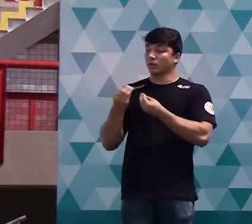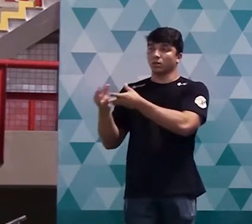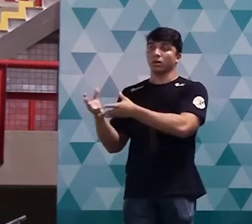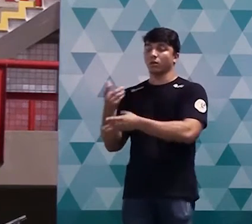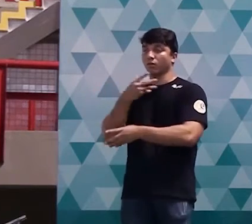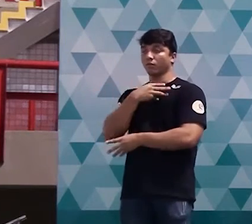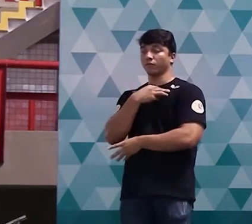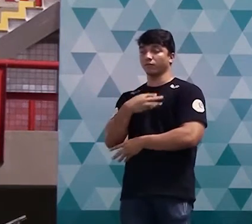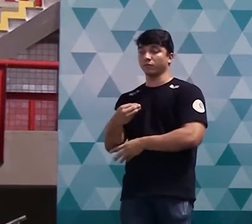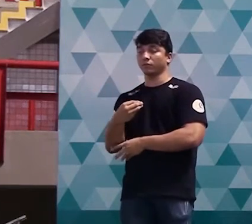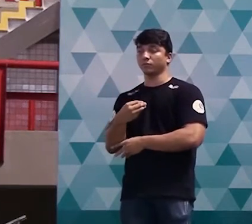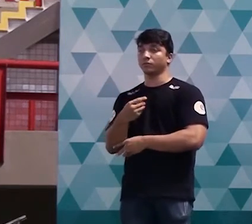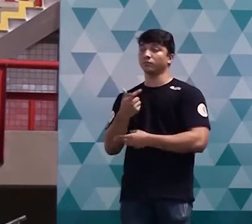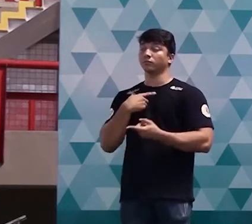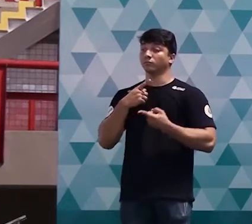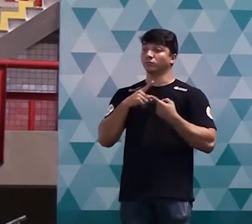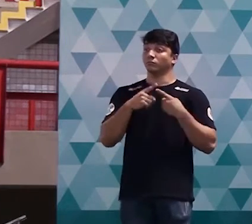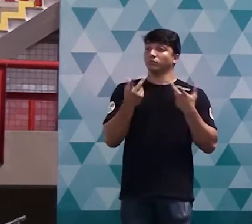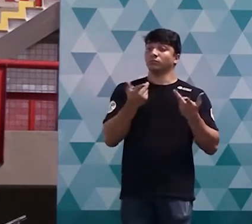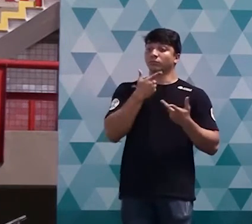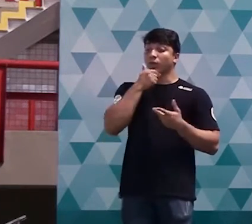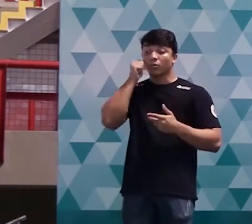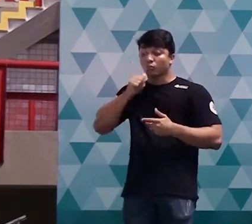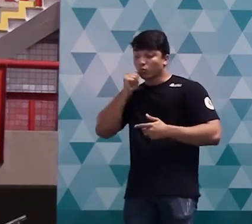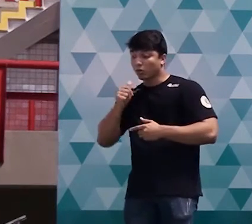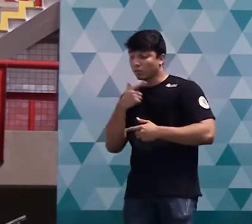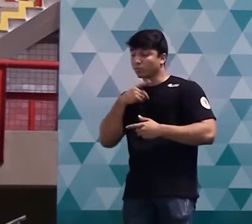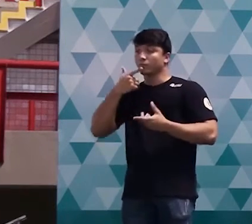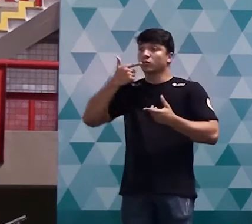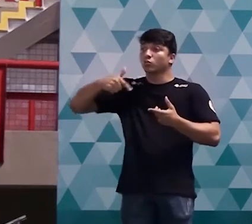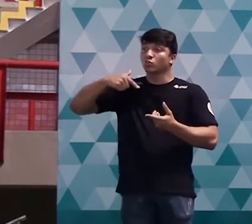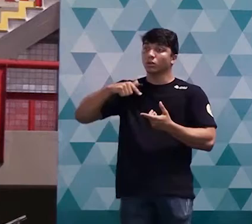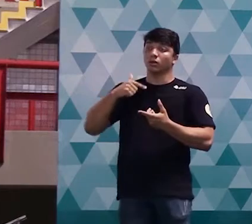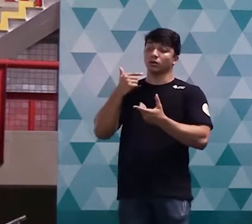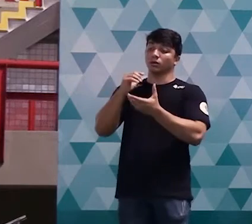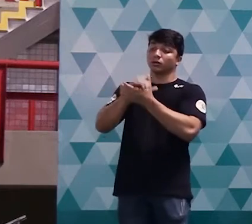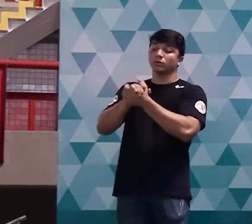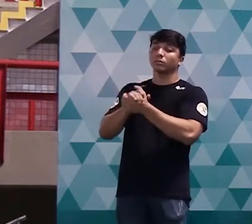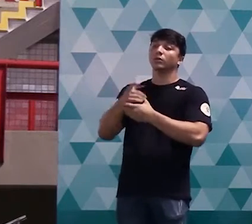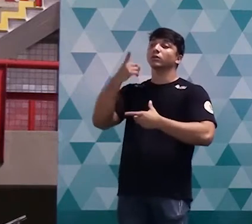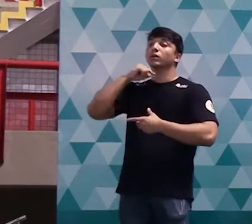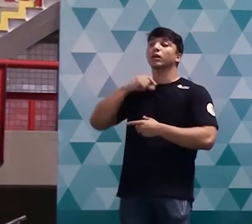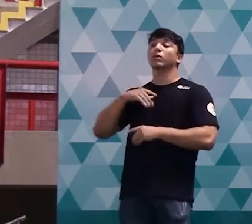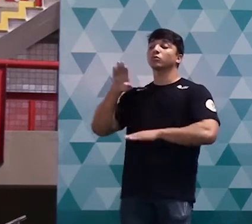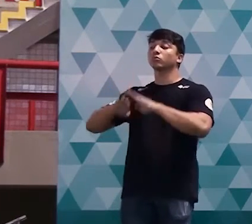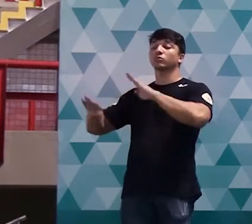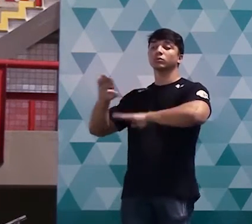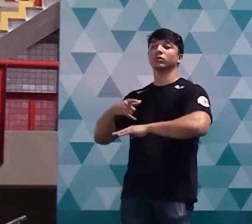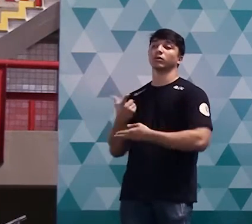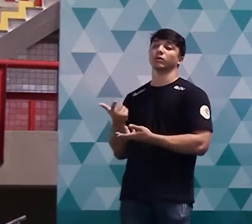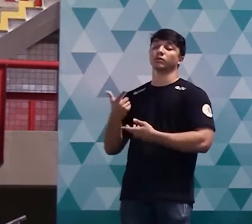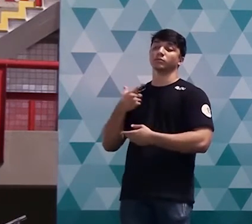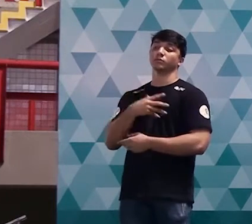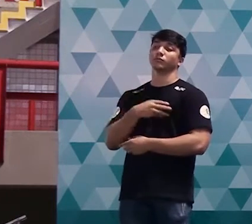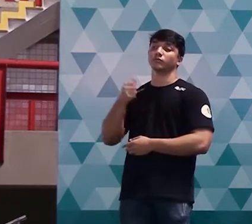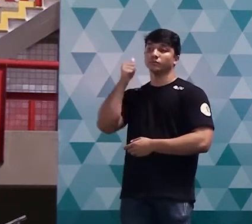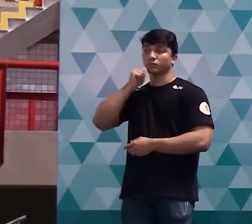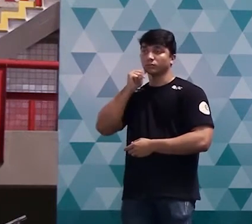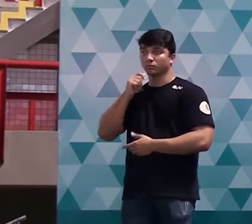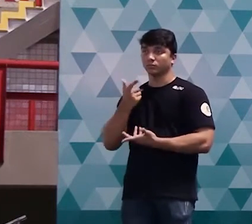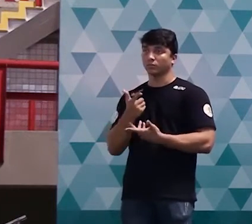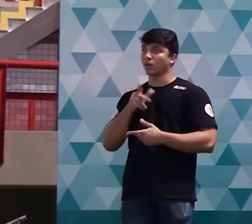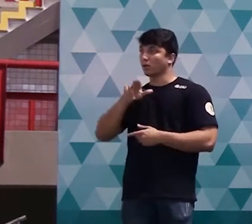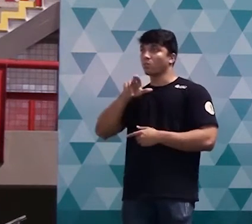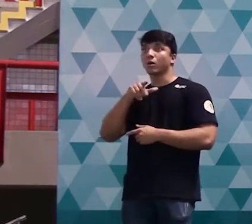filho. Ele tem uma filha. Se a filha dele não arranjar um casamento, quem é que vai cuidar da filha dele? Um irmão, depois